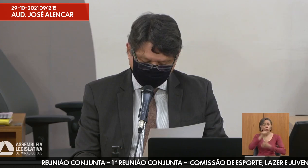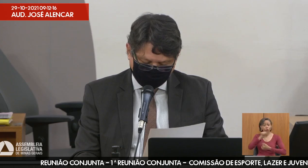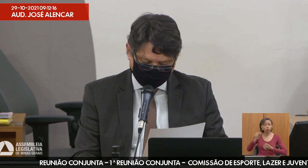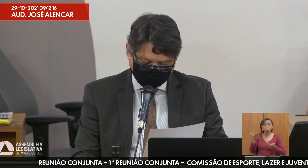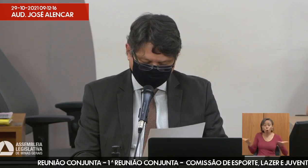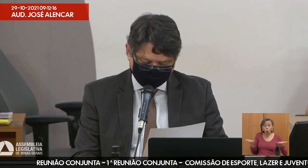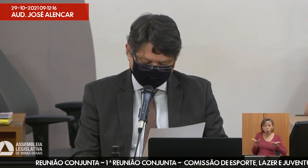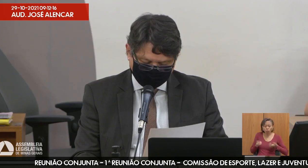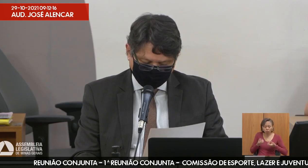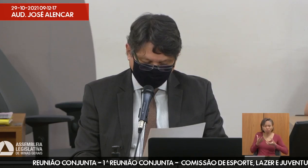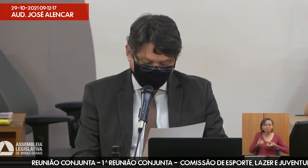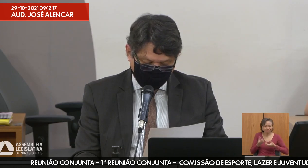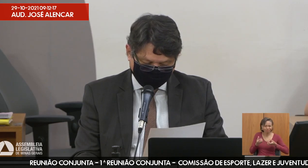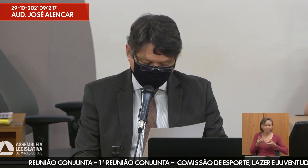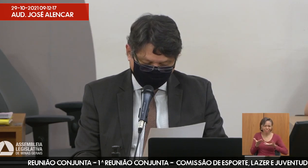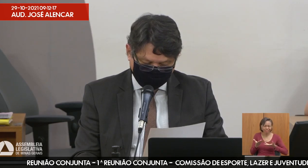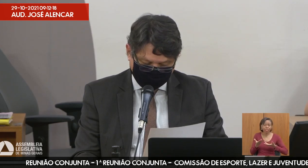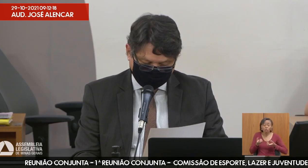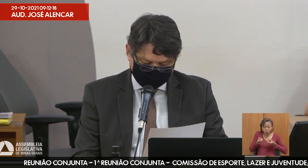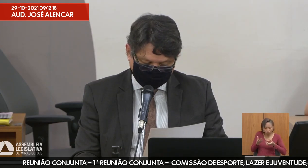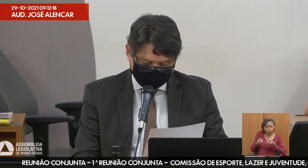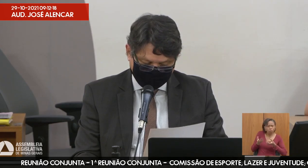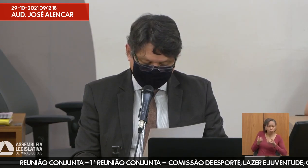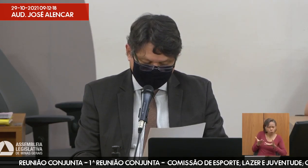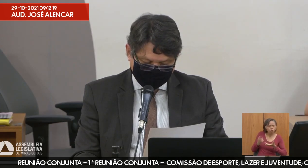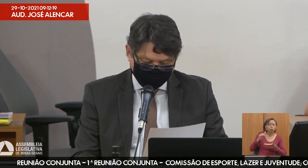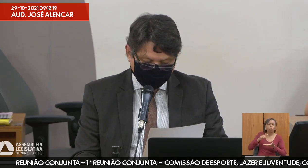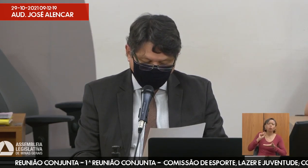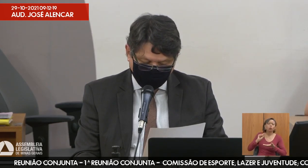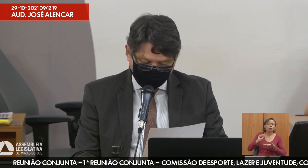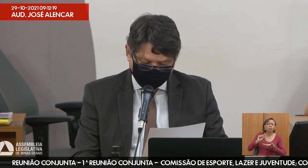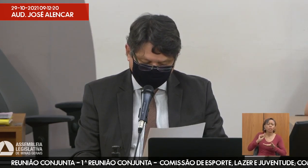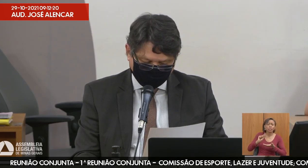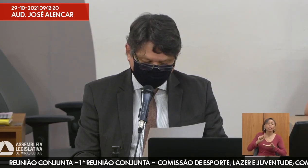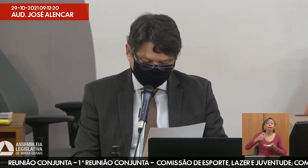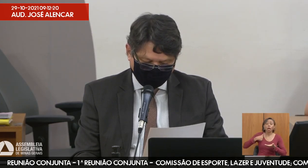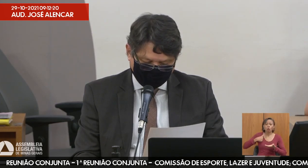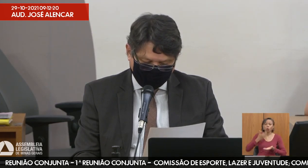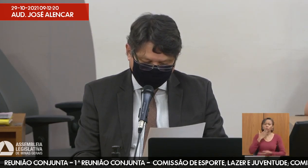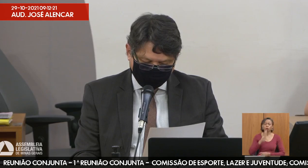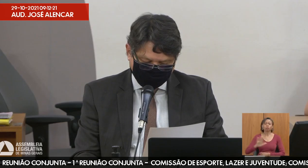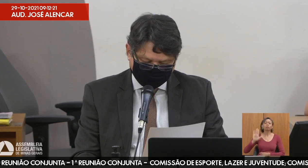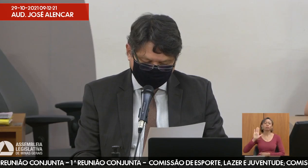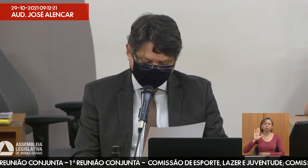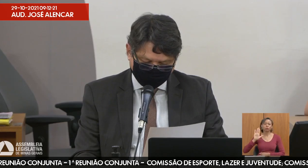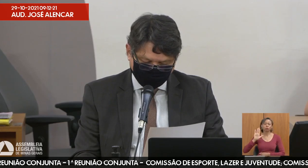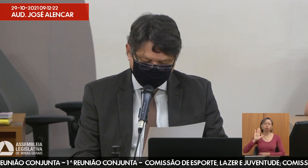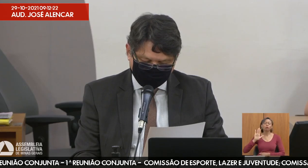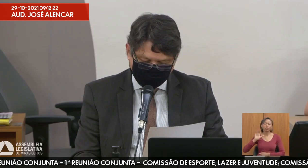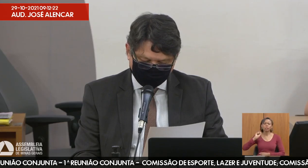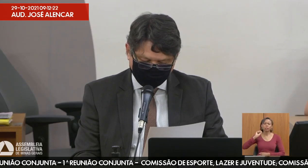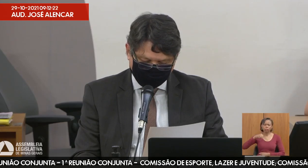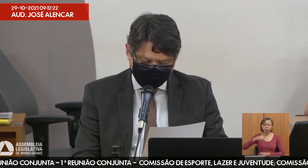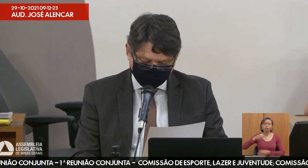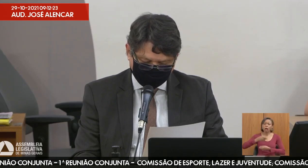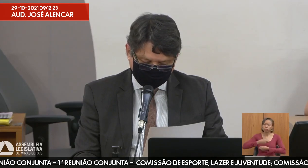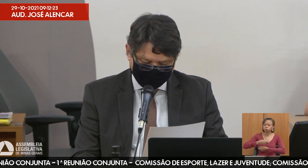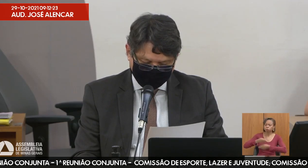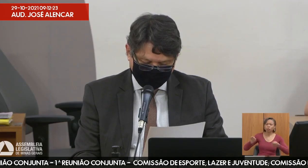nós. Informações essas que me comprometo a repassar aos municípios mineiros